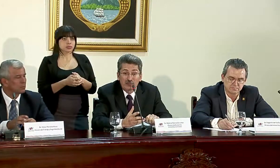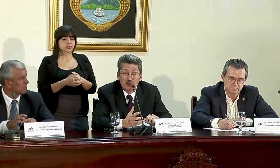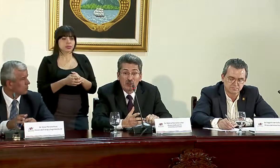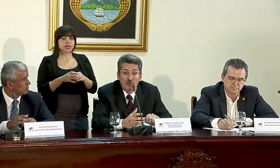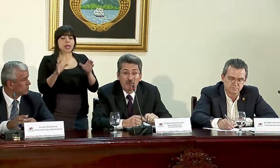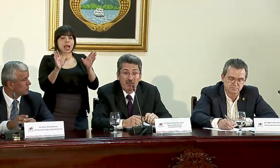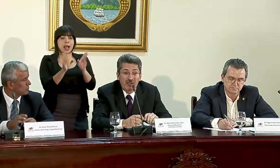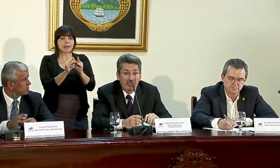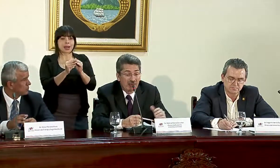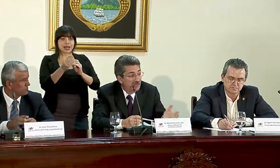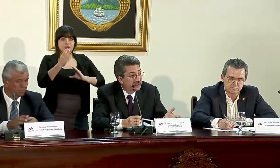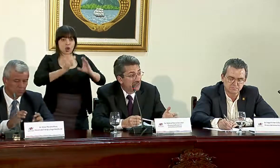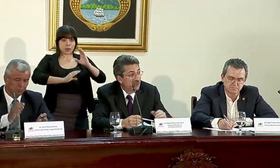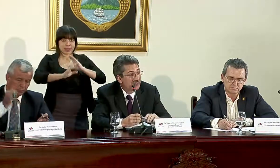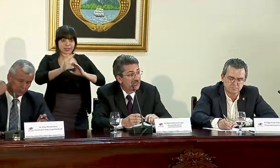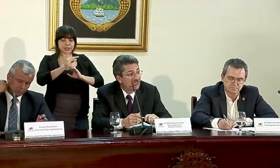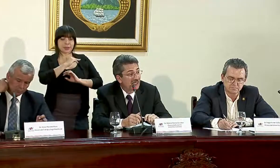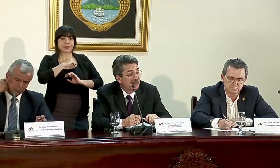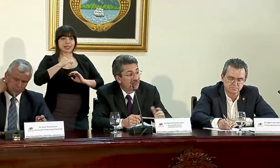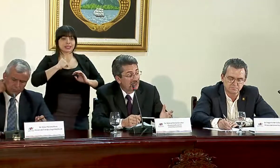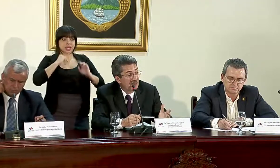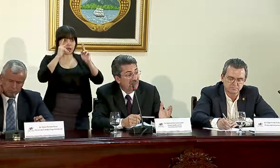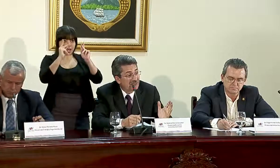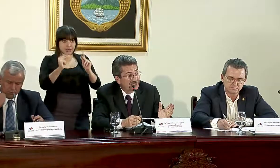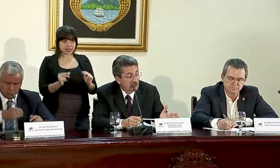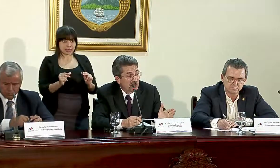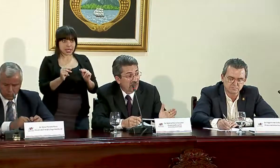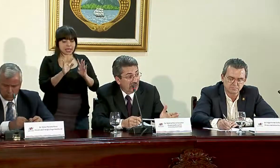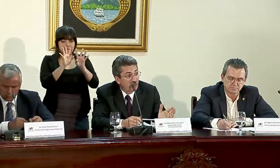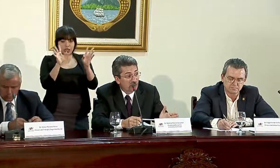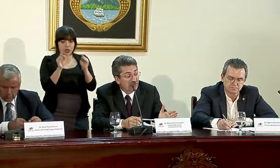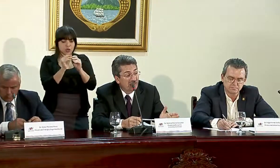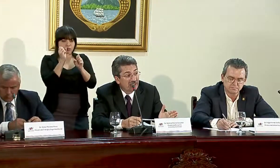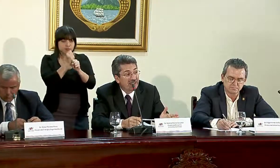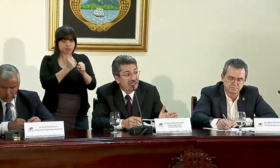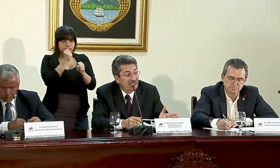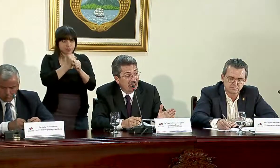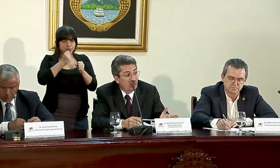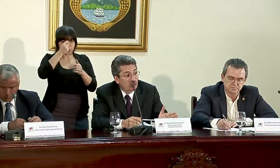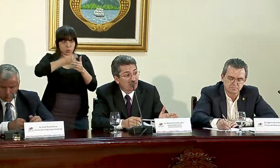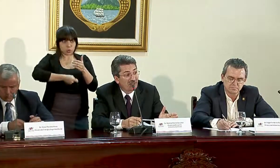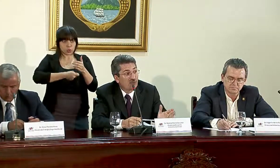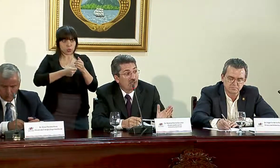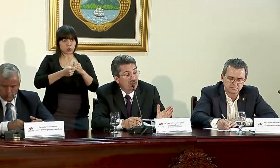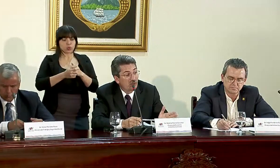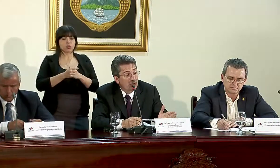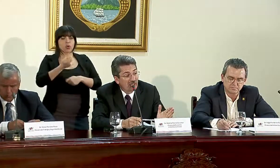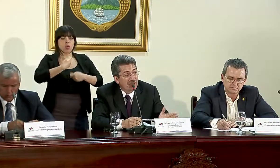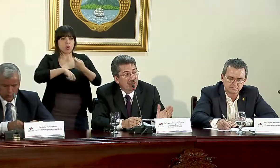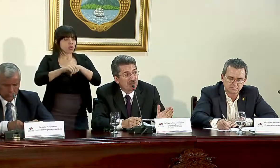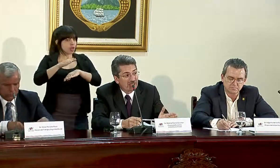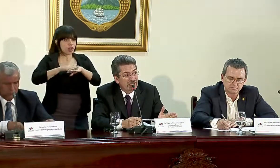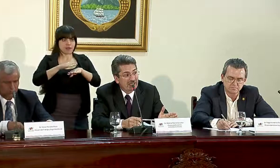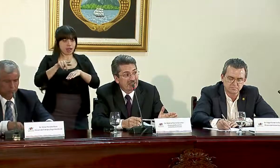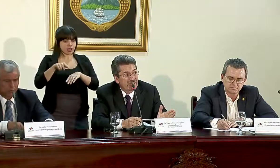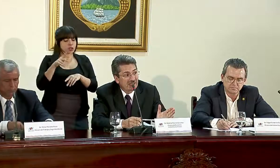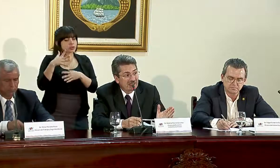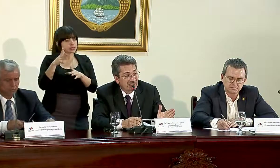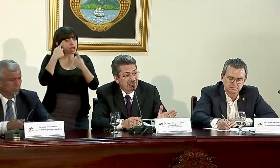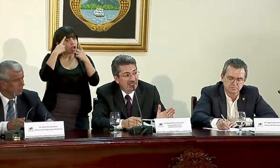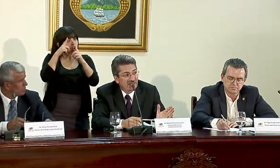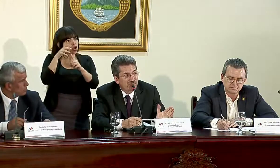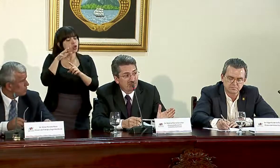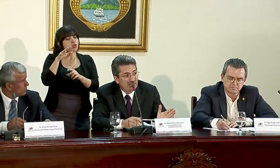de Comercio, el Ministerio de Hacienda y demás, y estamos trabajando fuertemente en contrabando y hemos logrado impactar